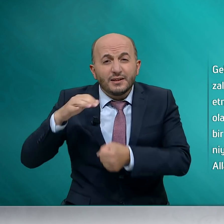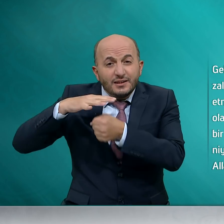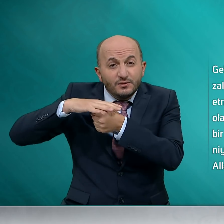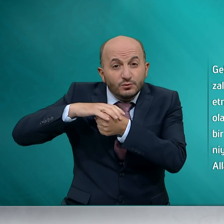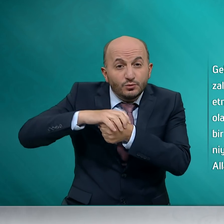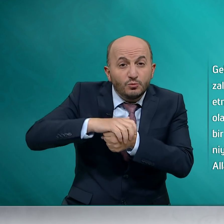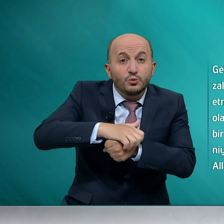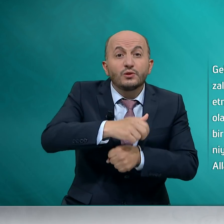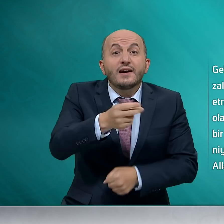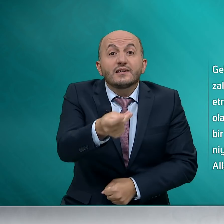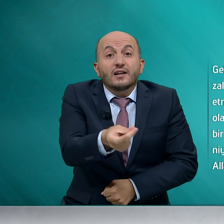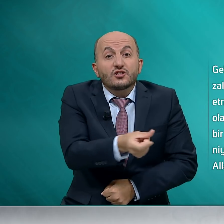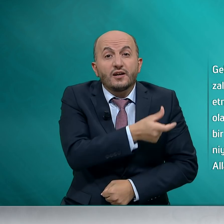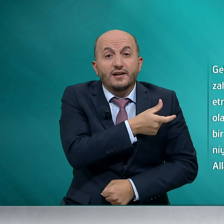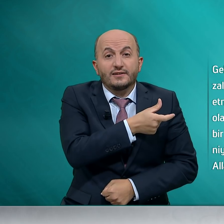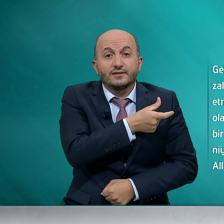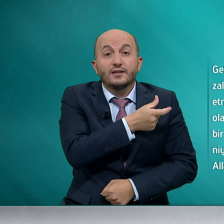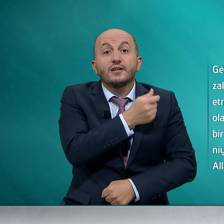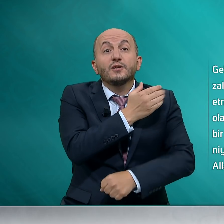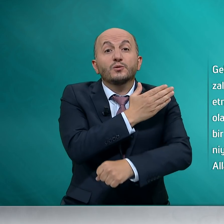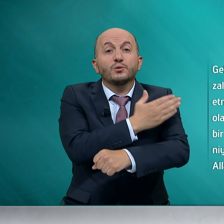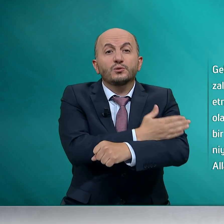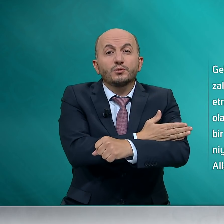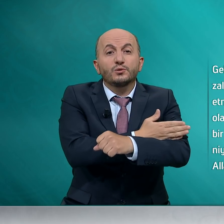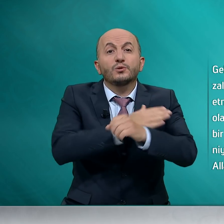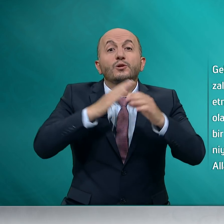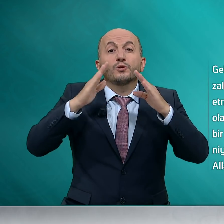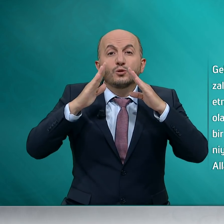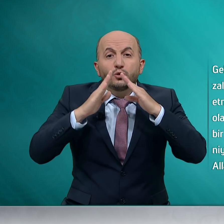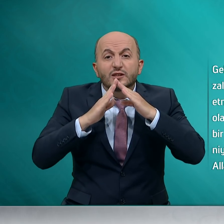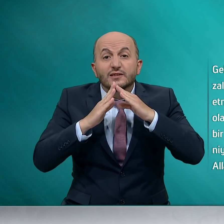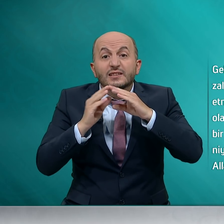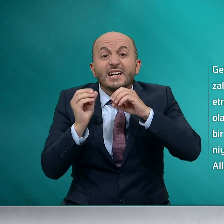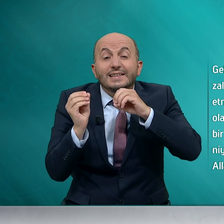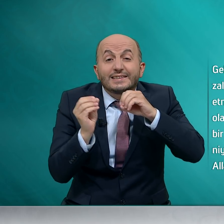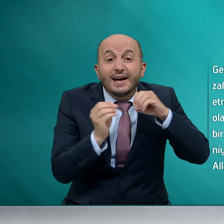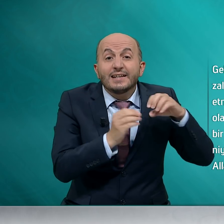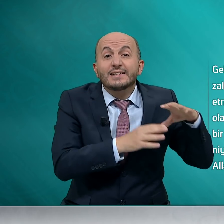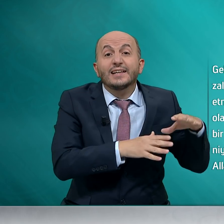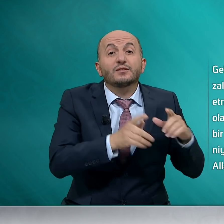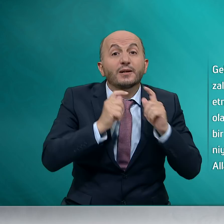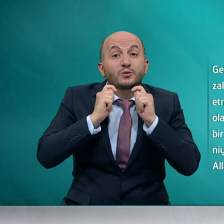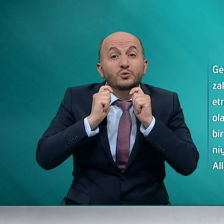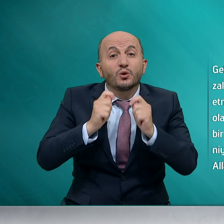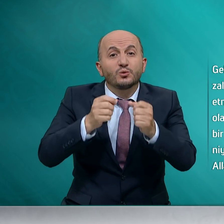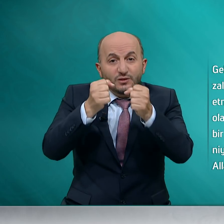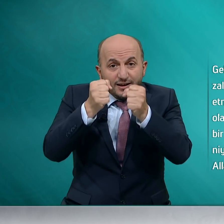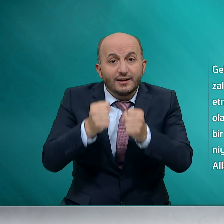zalimlerin zulmünden kaçarak yurdunu, yuvasını terk etmek zorunda